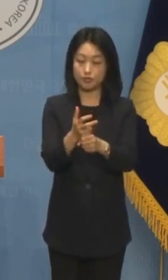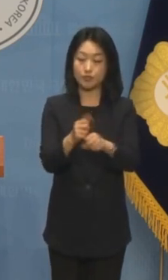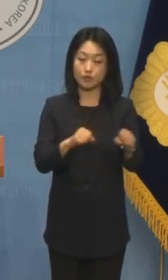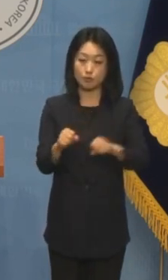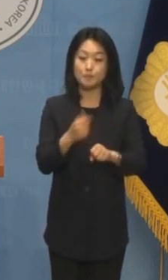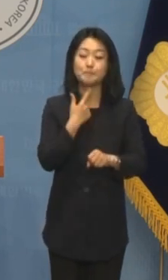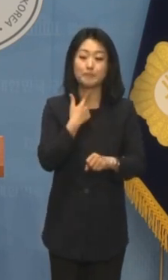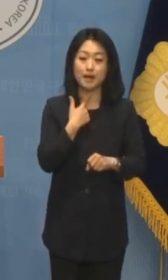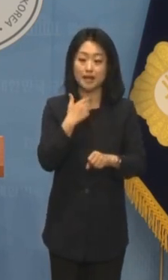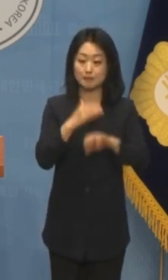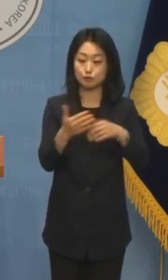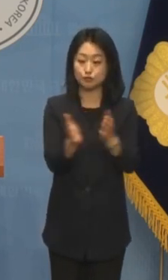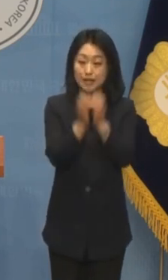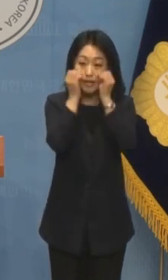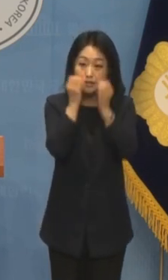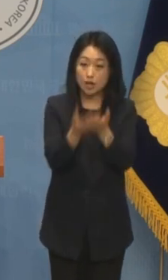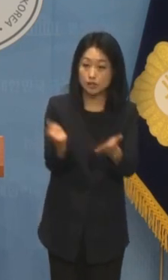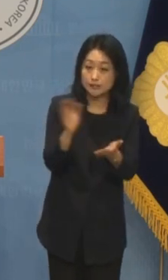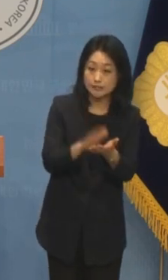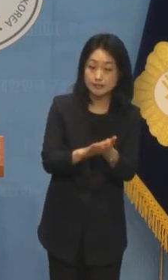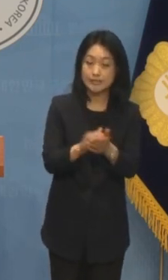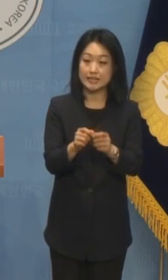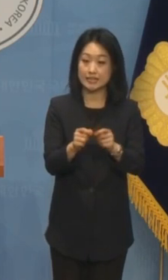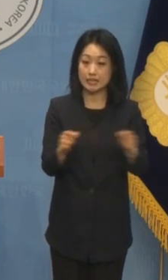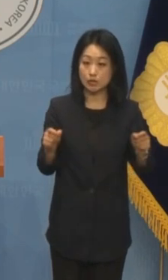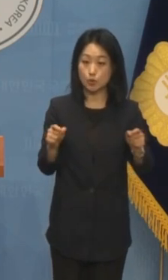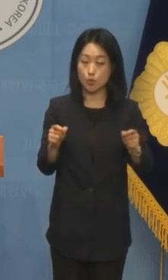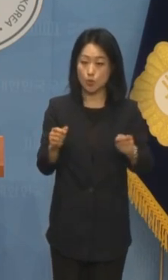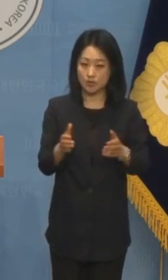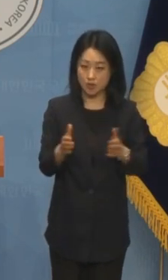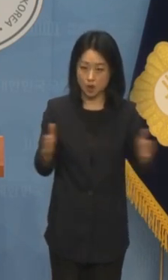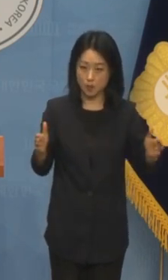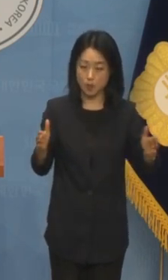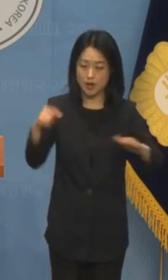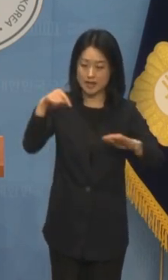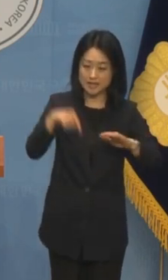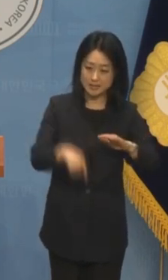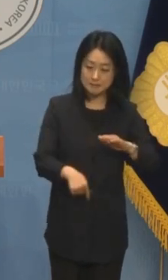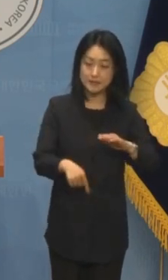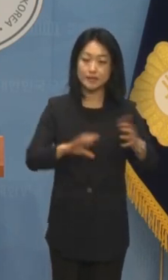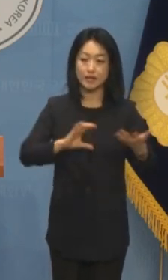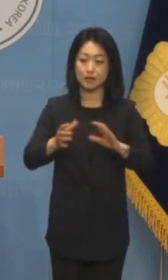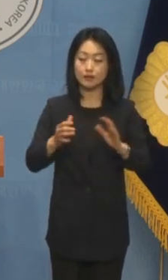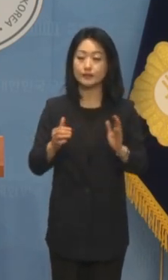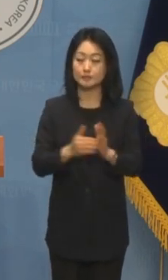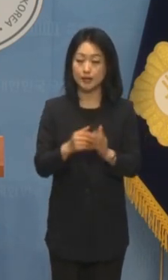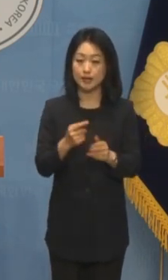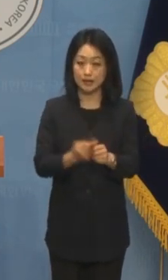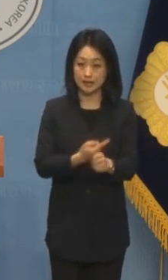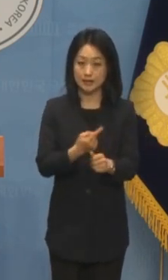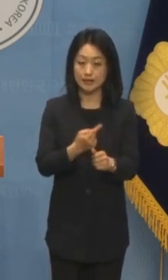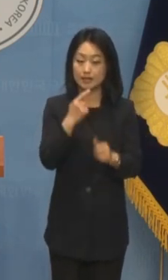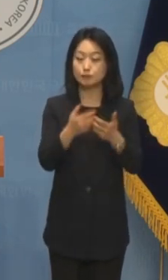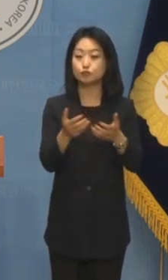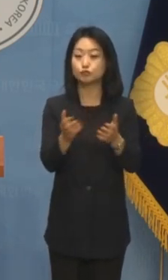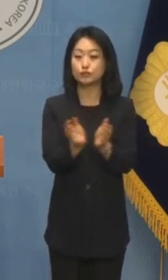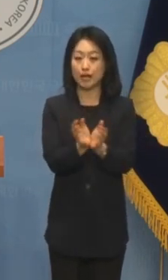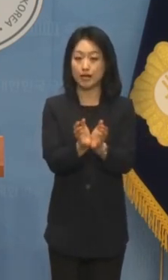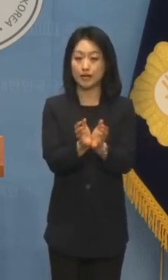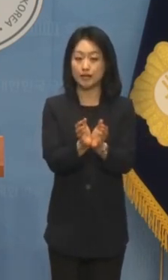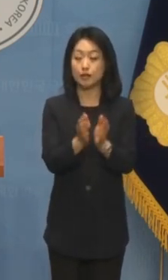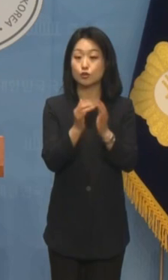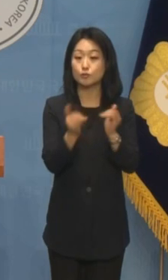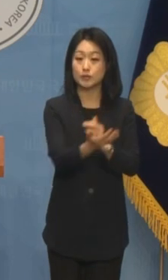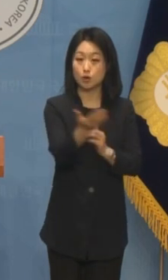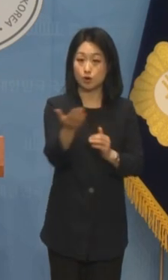민주당의 혁신은 길고 넓고 깊이 있는 시간을 가졌습니다 그때마다 민주당은